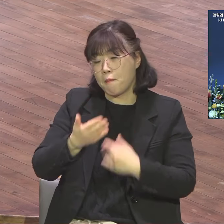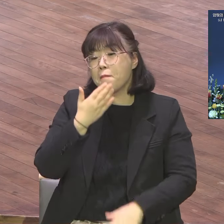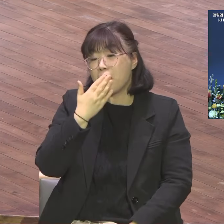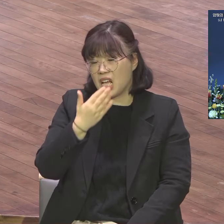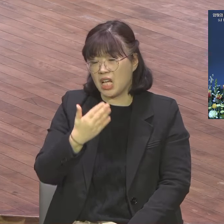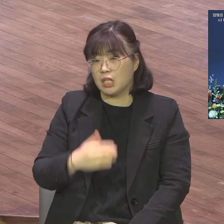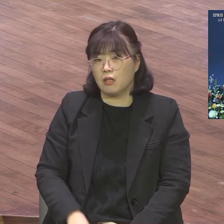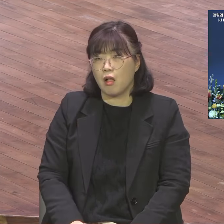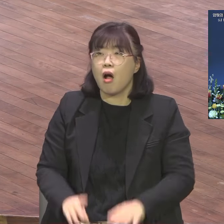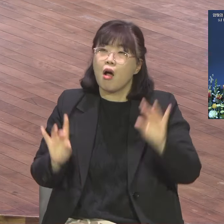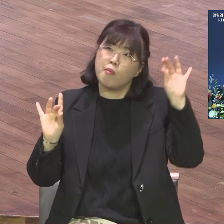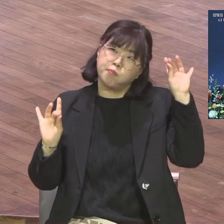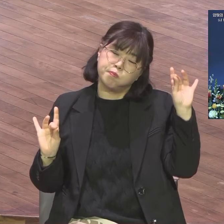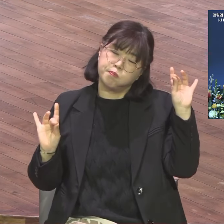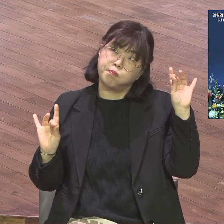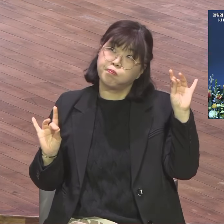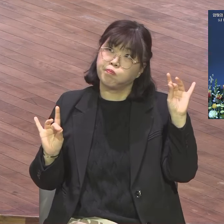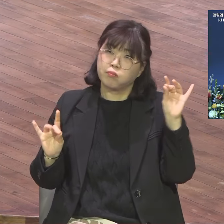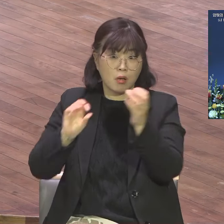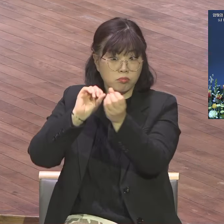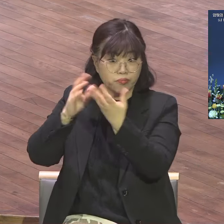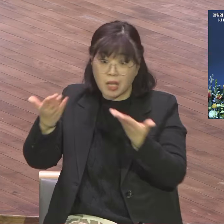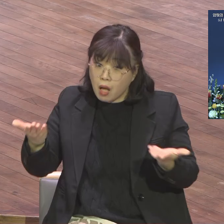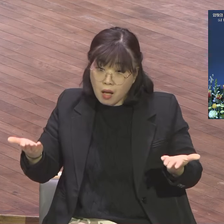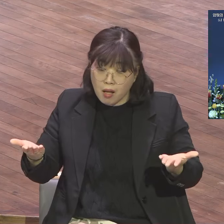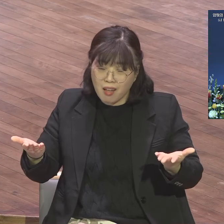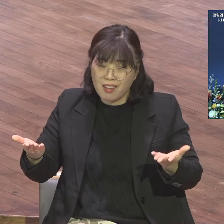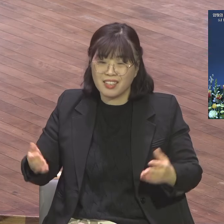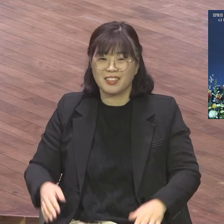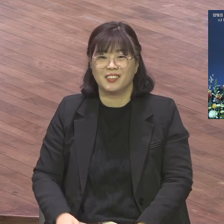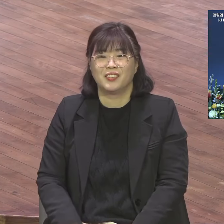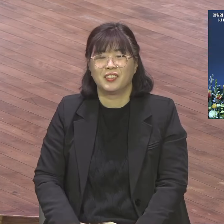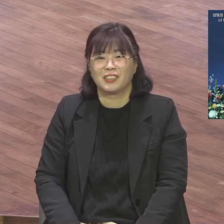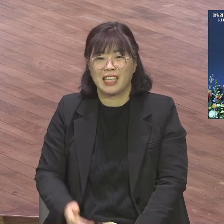현장, 학업 현장 마찬가지예요.